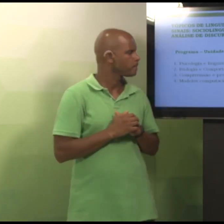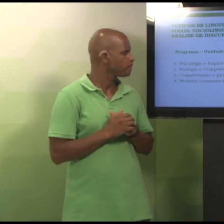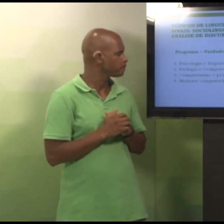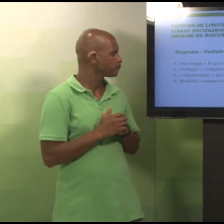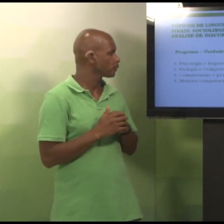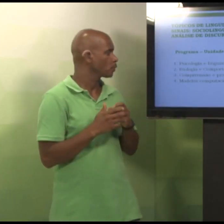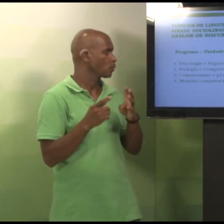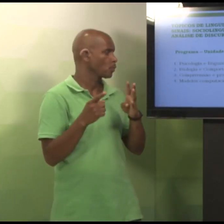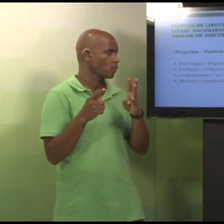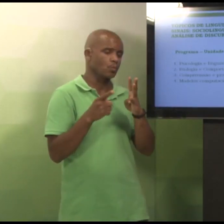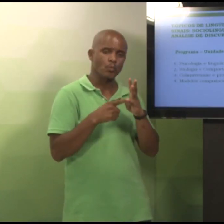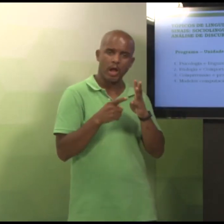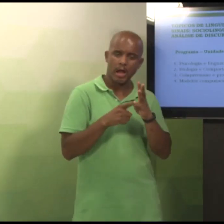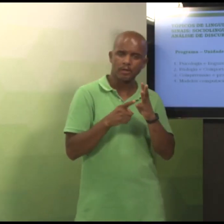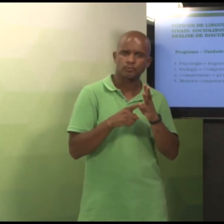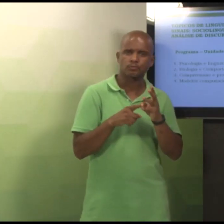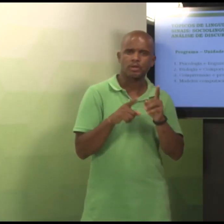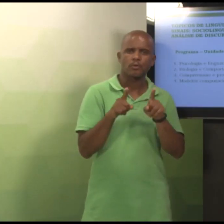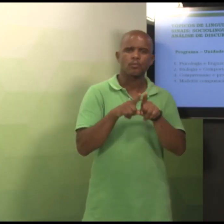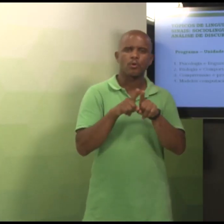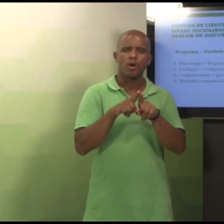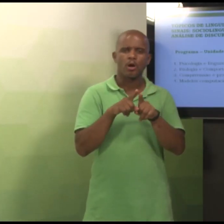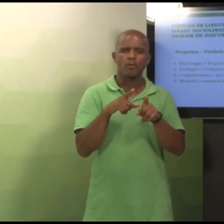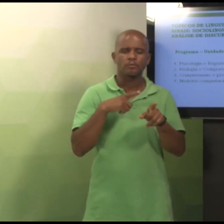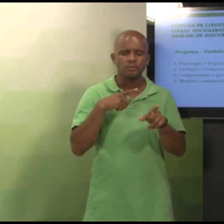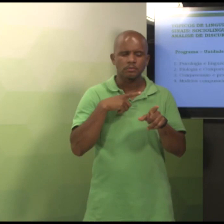forma ou diferente? E quarto,